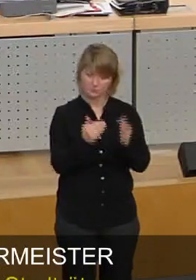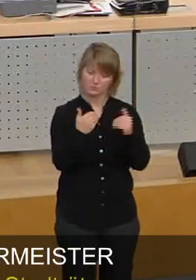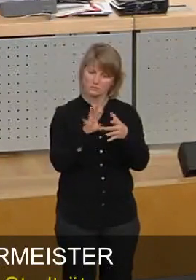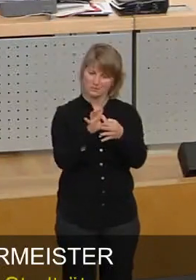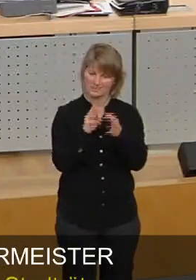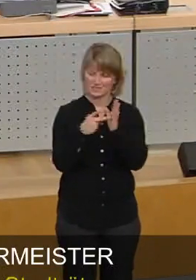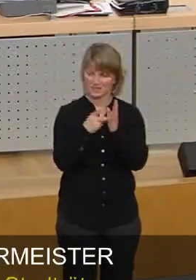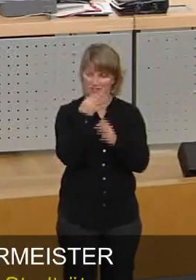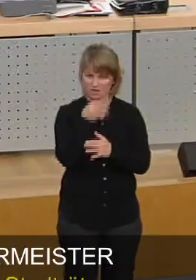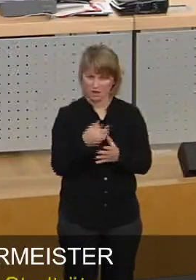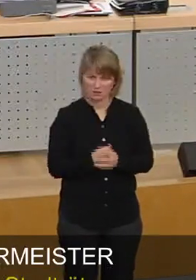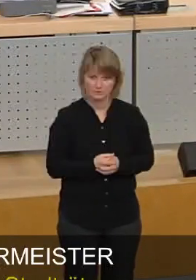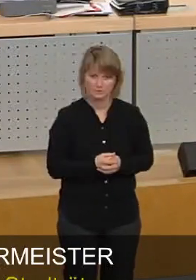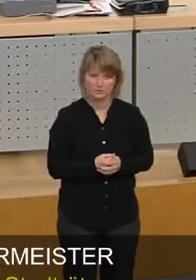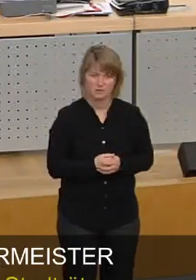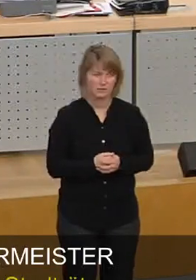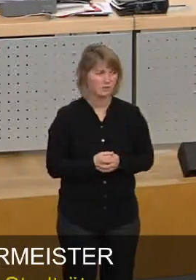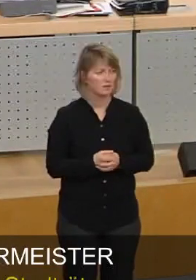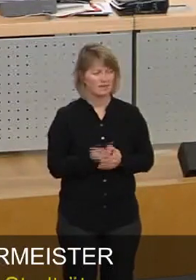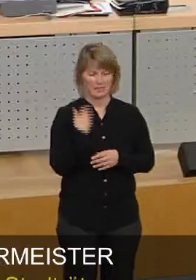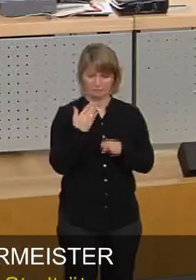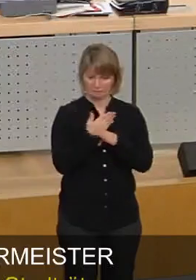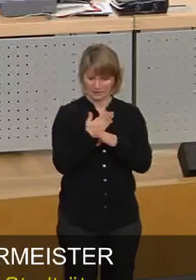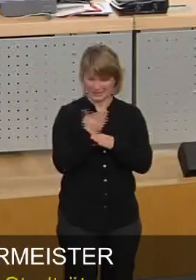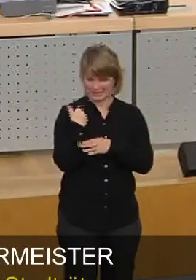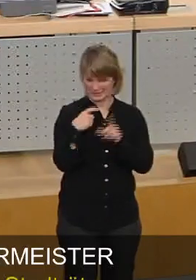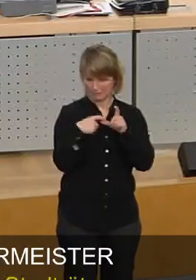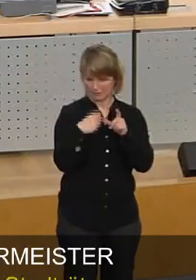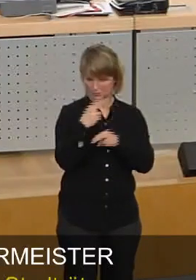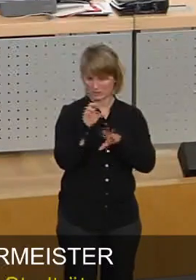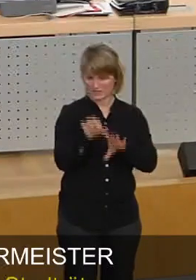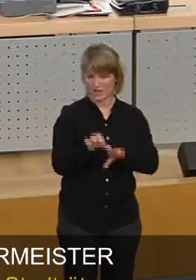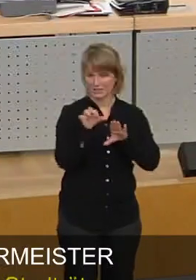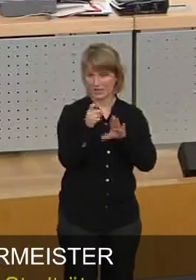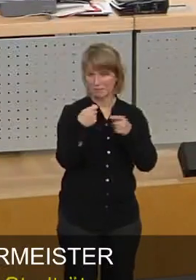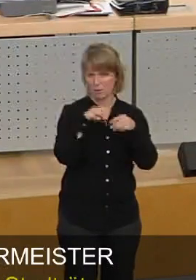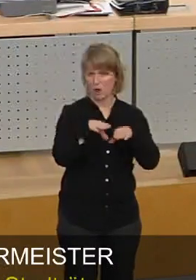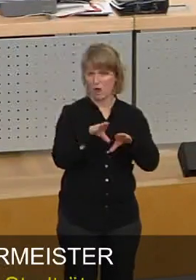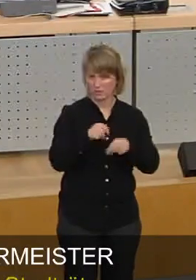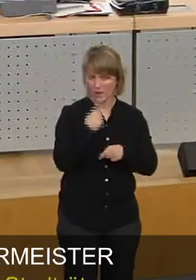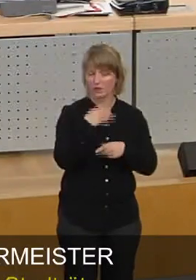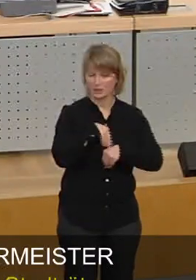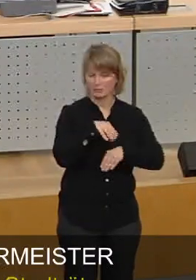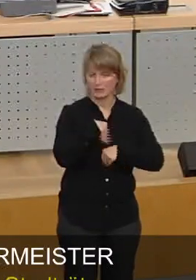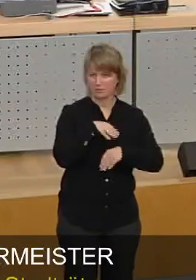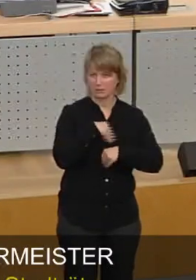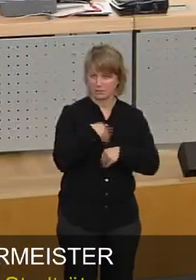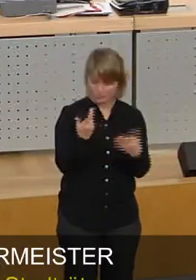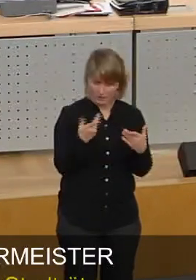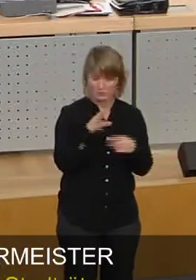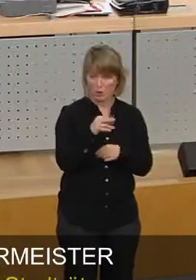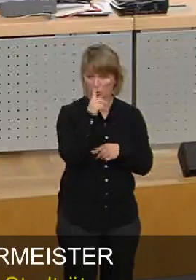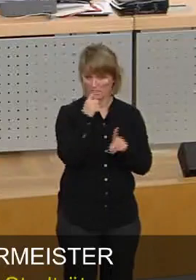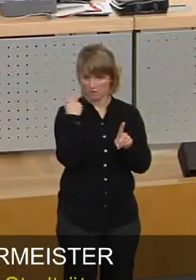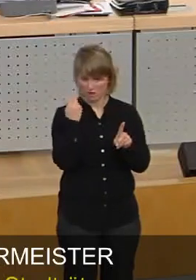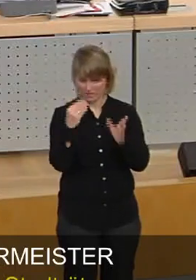Frage. Bei den seit Mitte Dezember 2016 genehmigten Bauanträgen, bei denen der zweite Rettungsweg über Rettungsgeräte der Feuerwehr